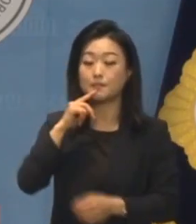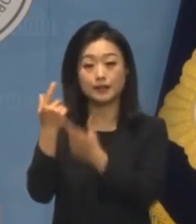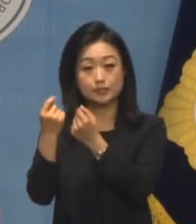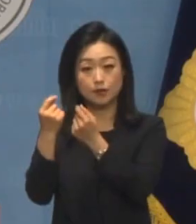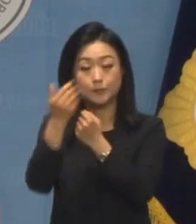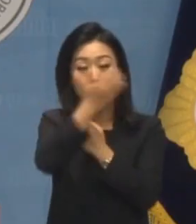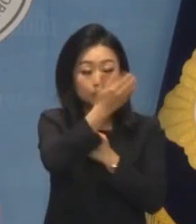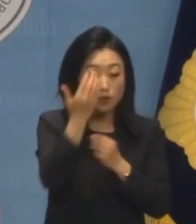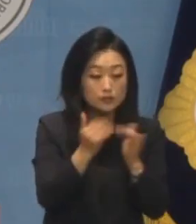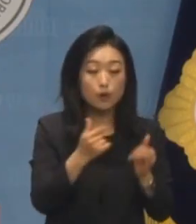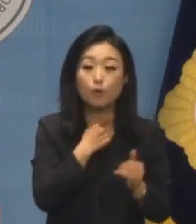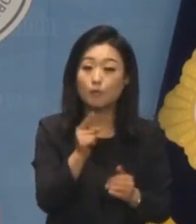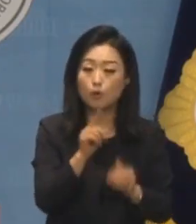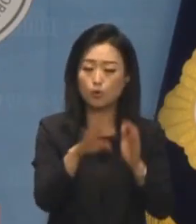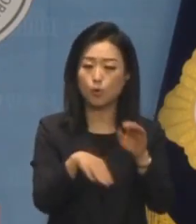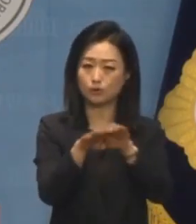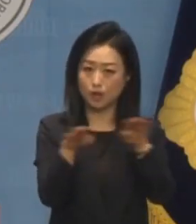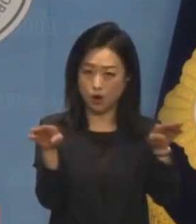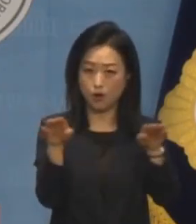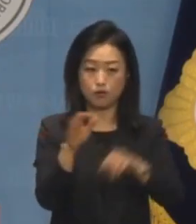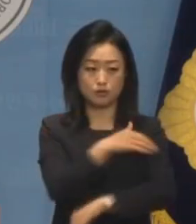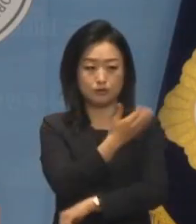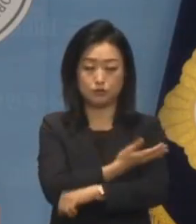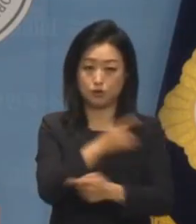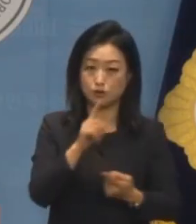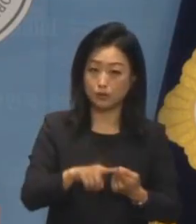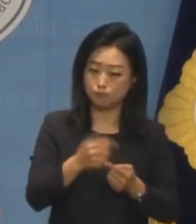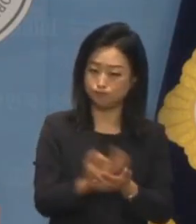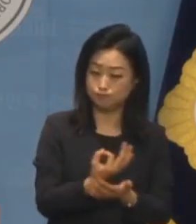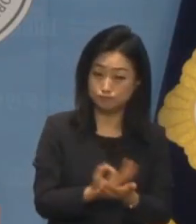염원하는 공정과 능력주의는